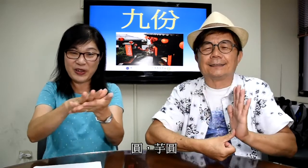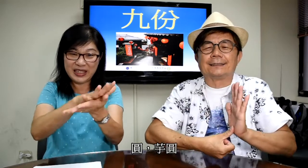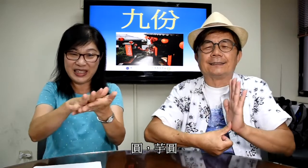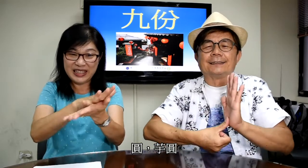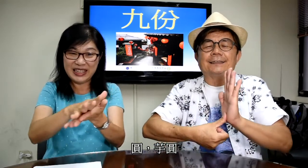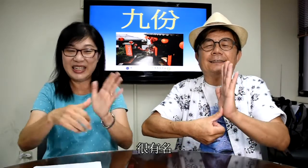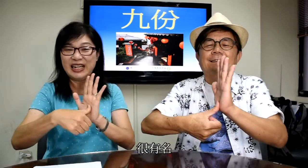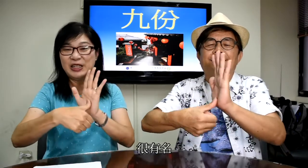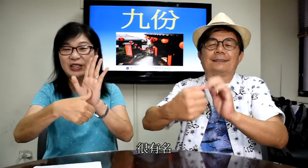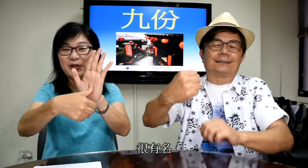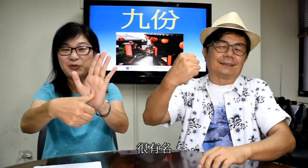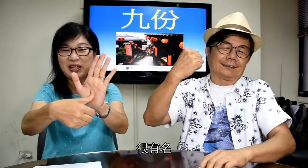饭，蚵仔很有名。